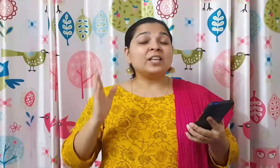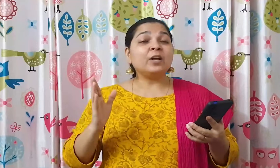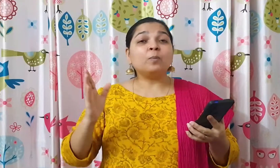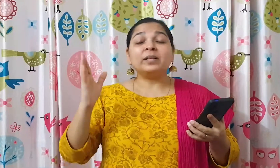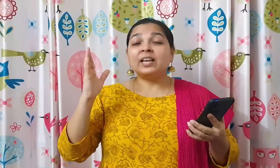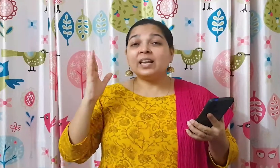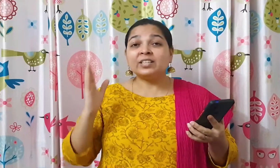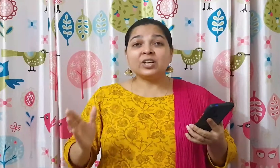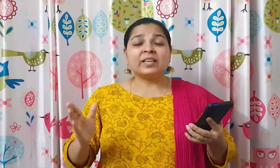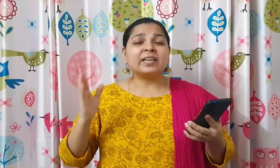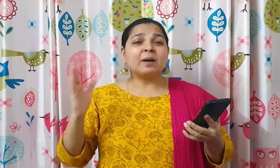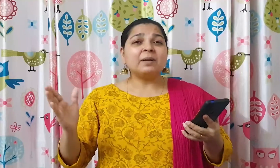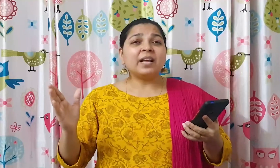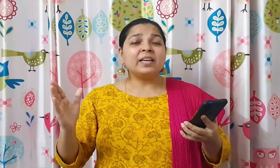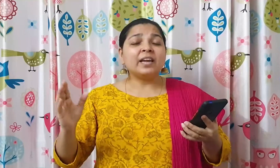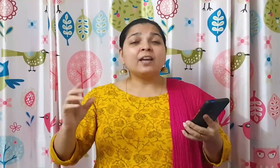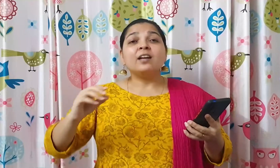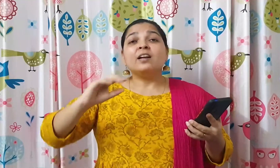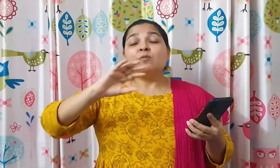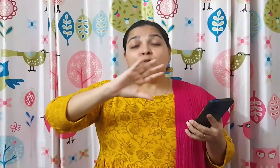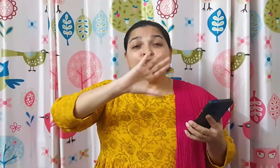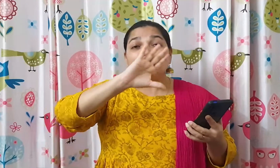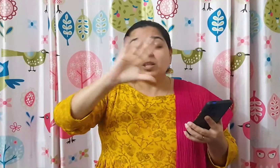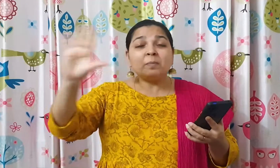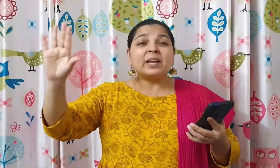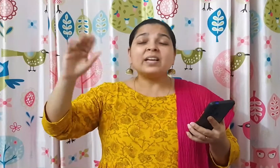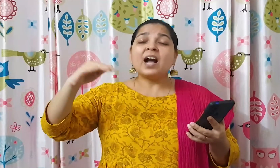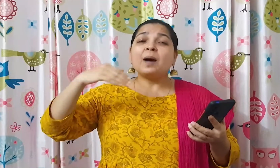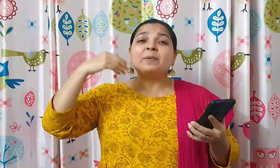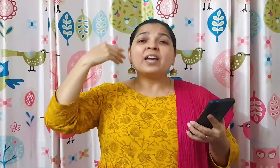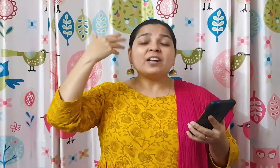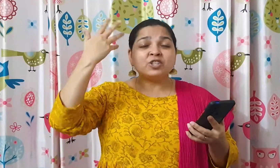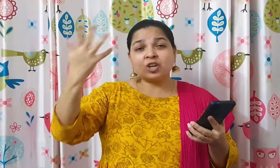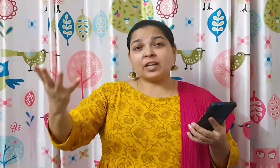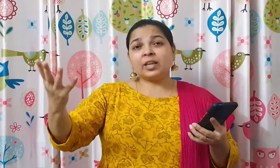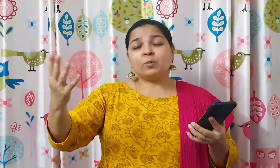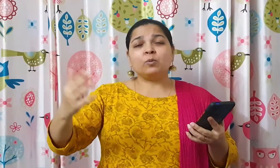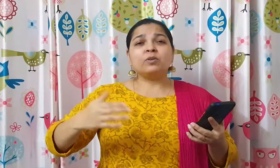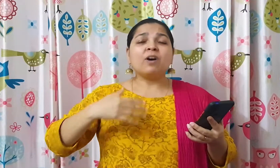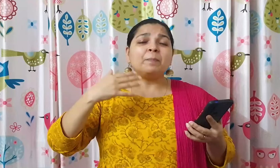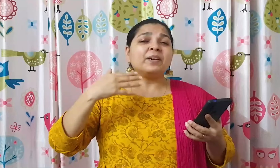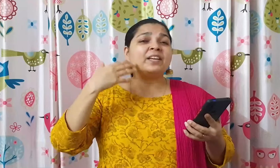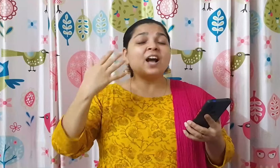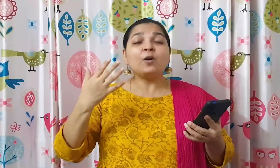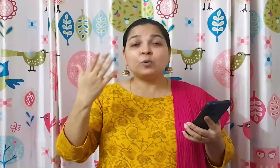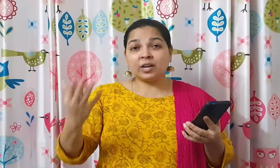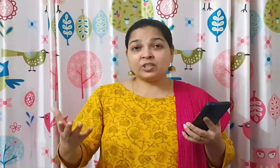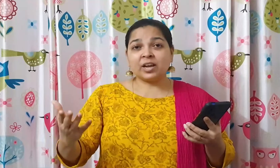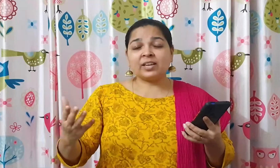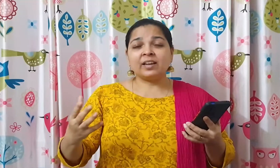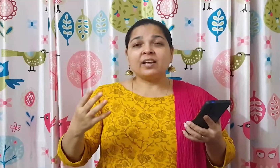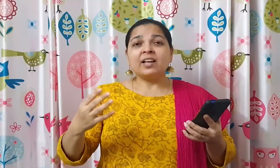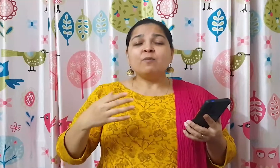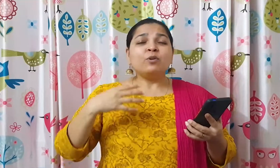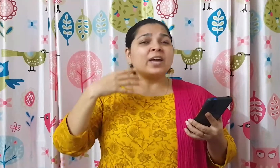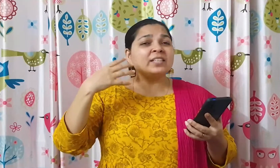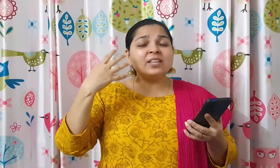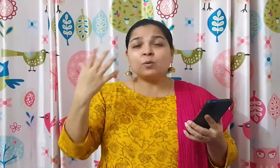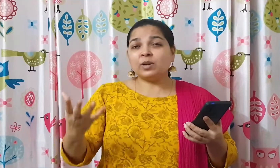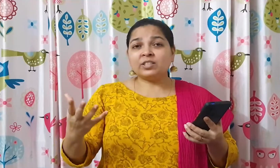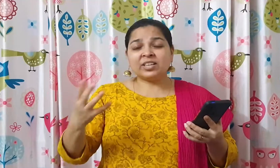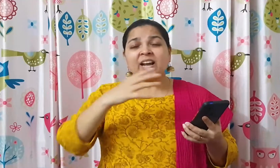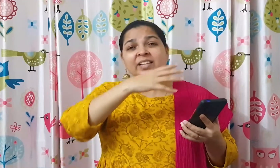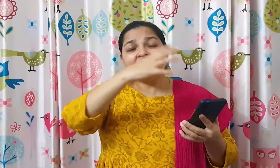বা অসম্ভৱ নহয়, প্ৰত্যেকটো সপোনেই সম্ভৱ। এনে কোনো ধৰণৰ পৰিস্থিতি নাই যিটো